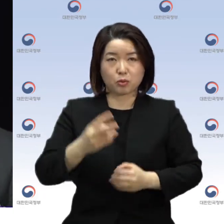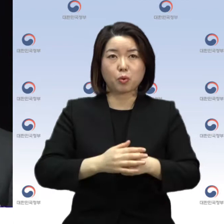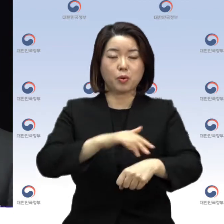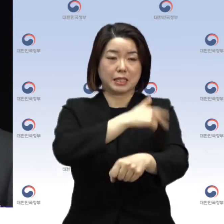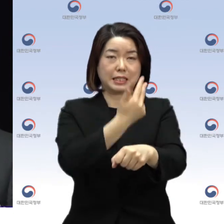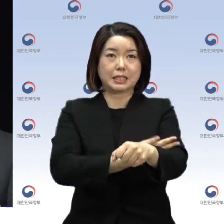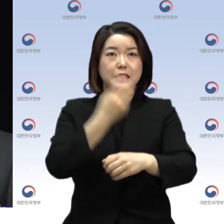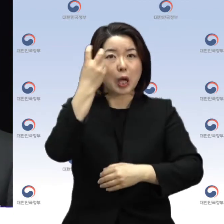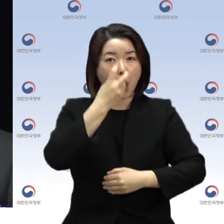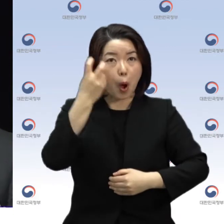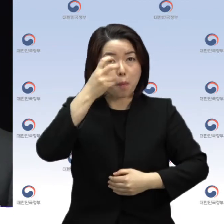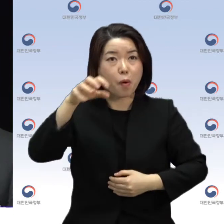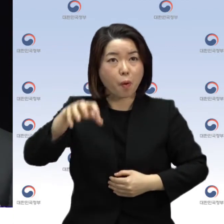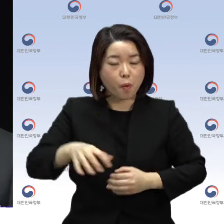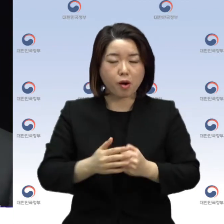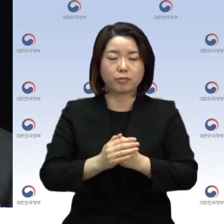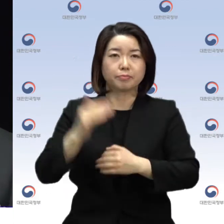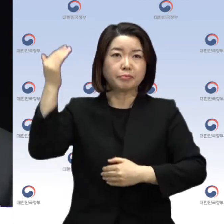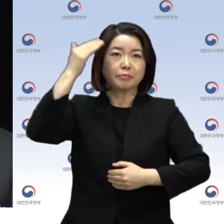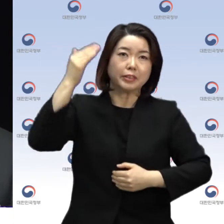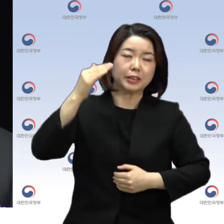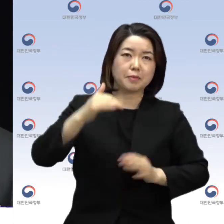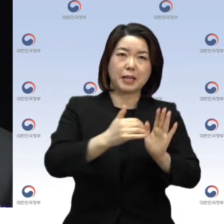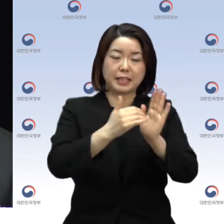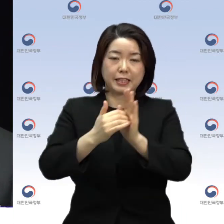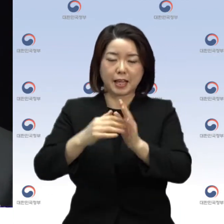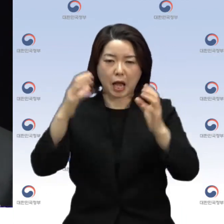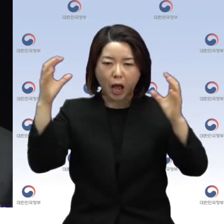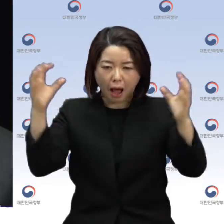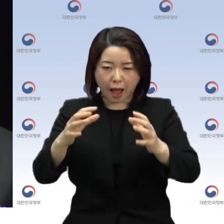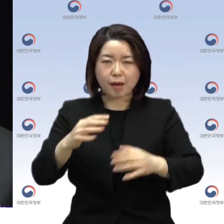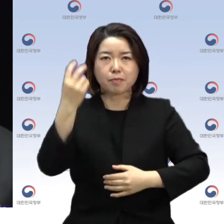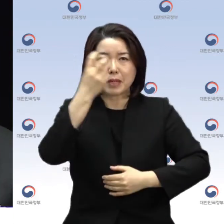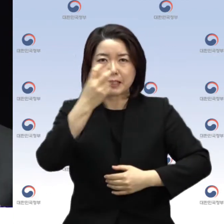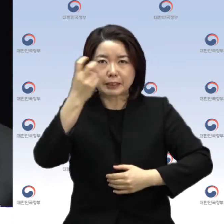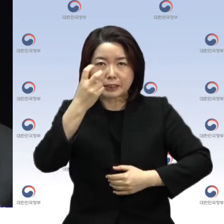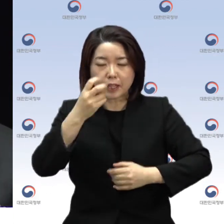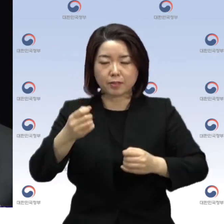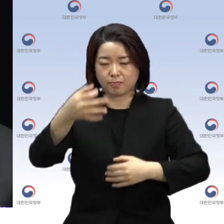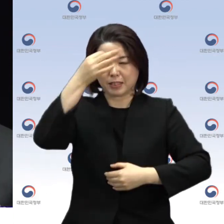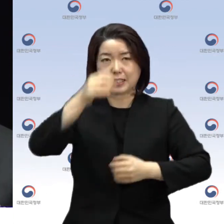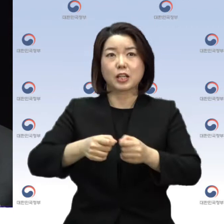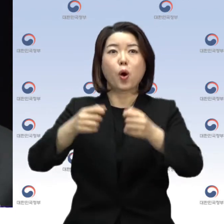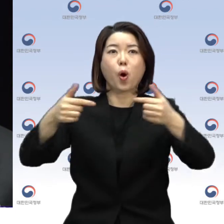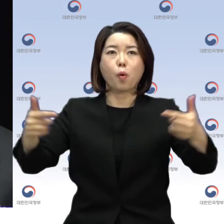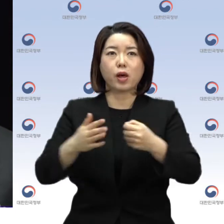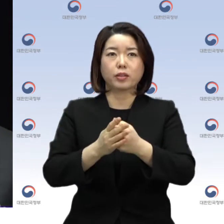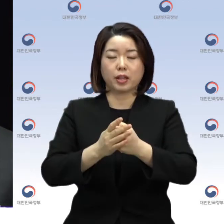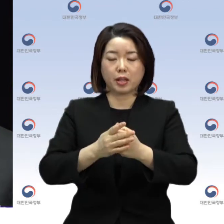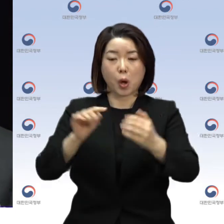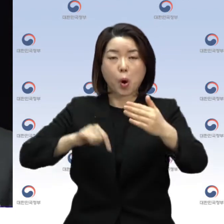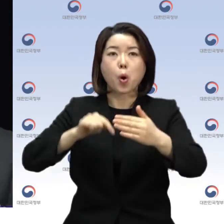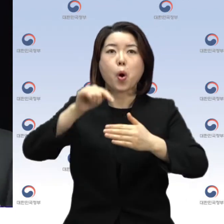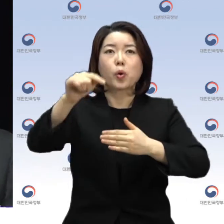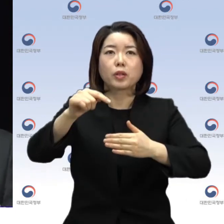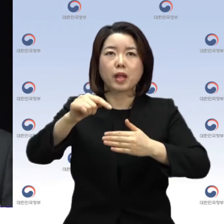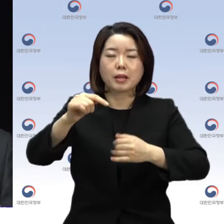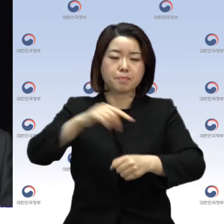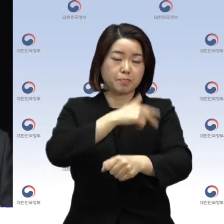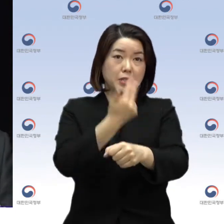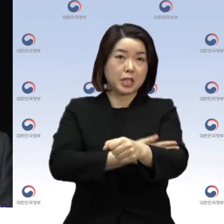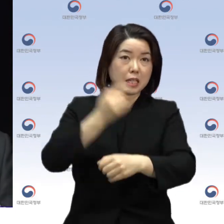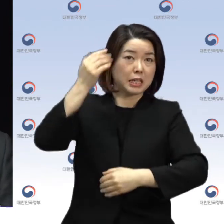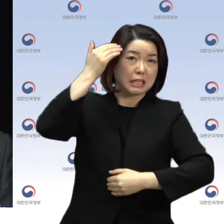또한 저작권 보호원의 침해 대응 종합 상황실 기능을 확대해 국내의 저작권 침해를